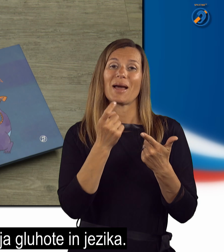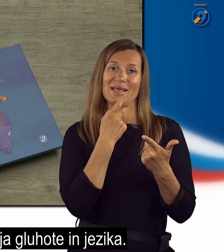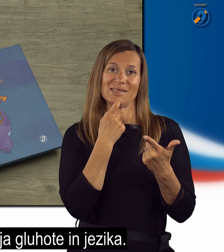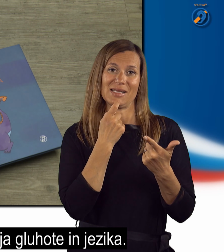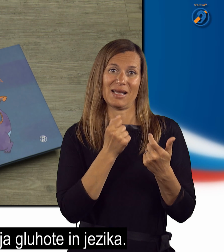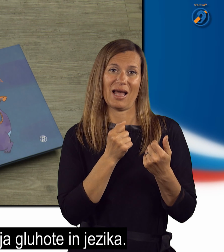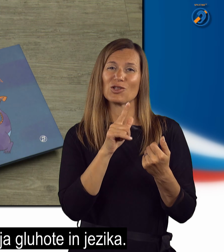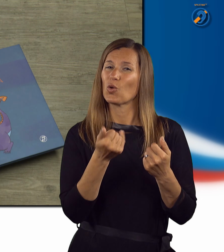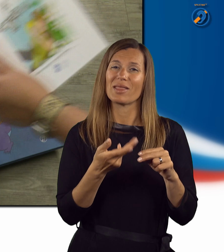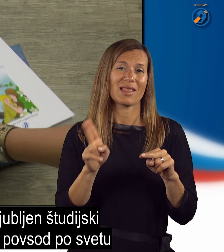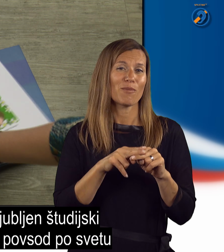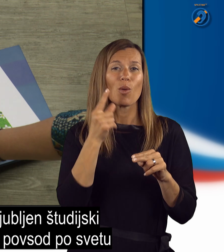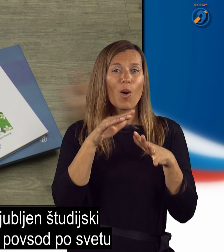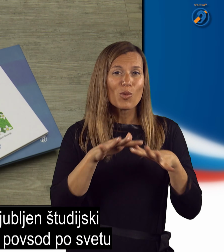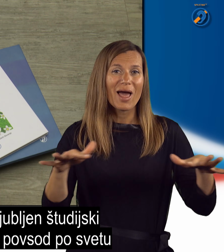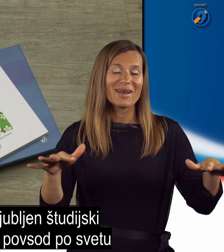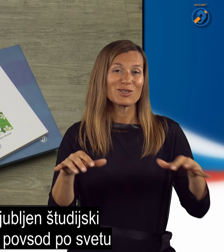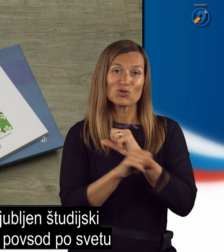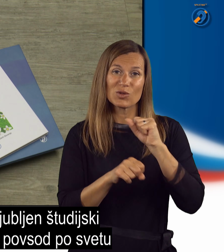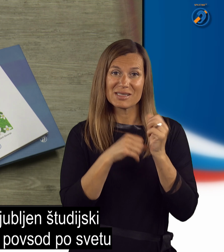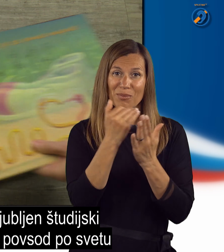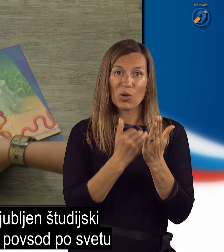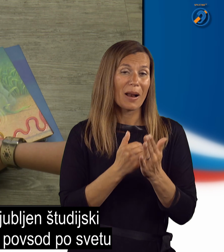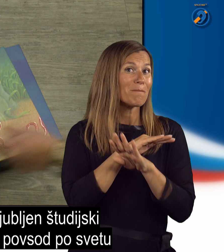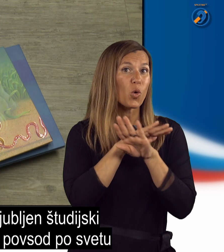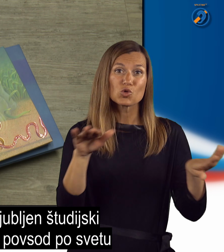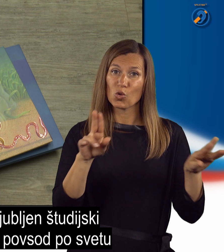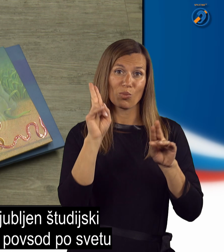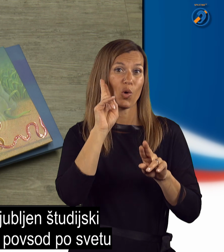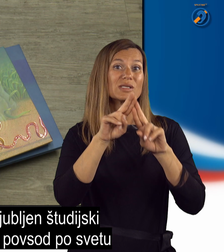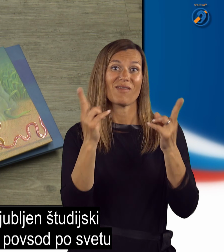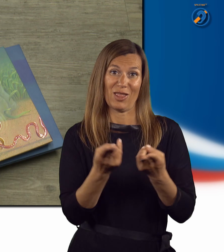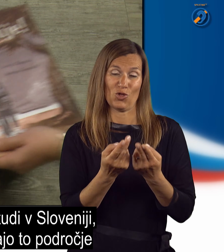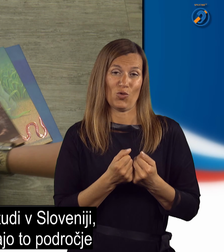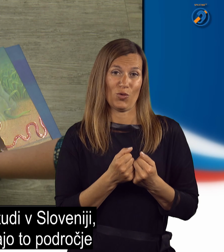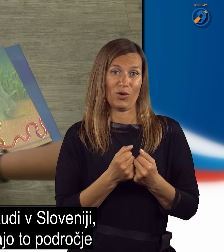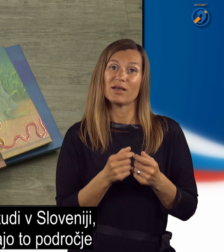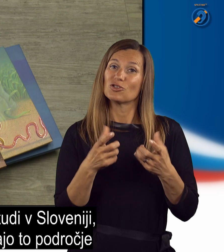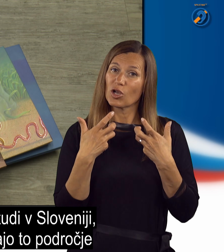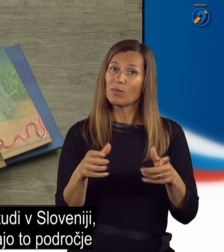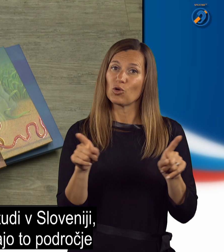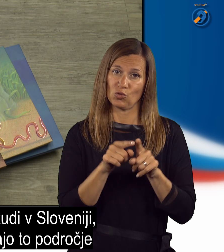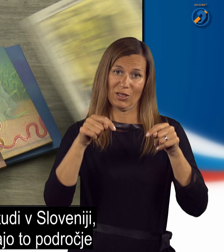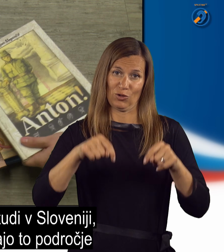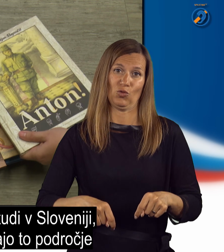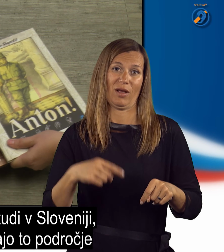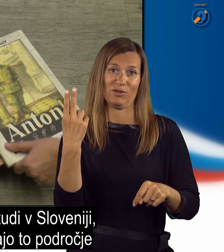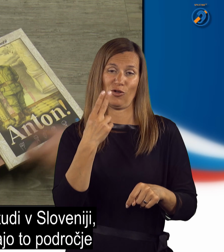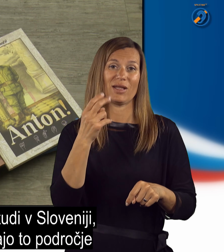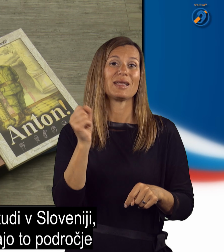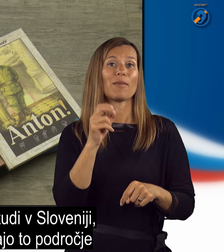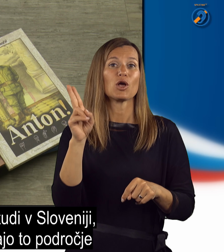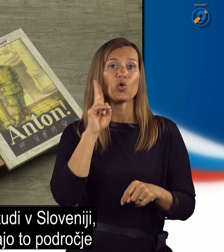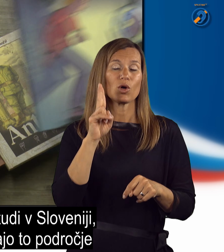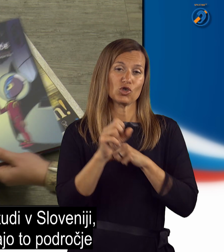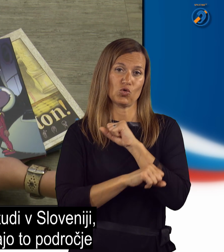in jezika. To je najbolj popularen študijski program za gluhe povsod po svetu in si želimo tudi v Sloveniji, gluhi